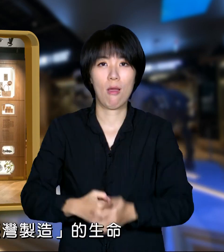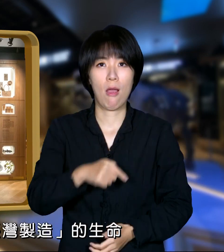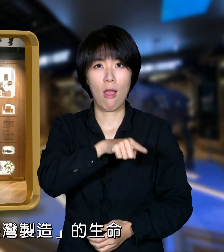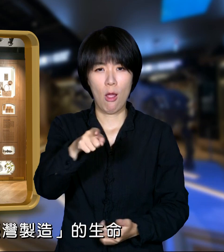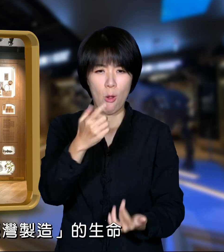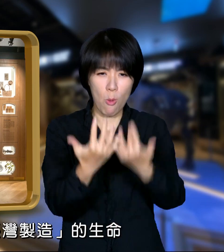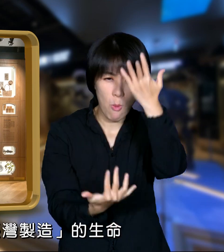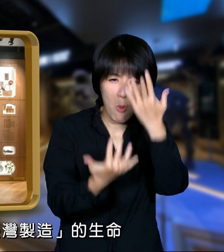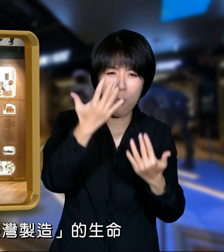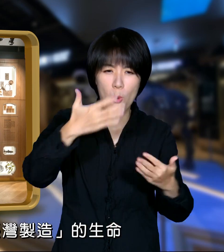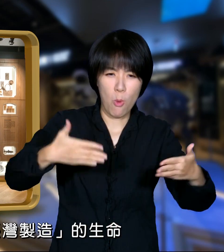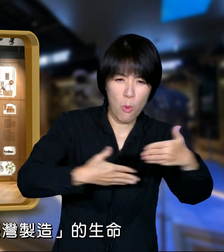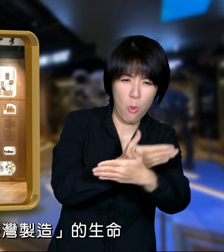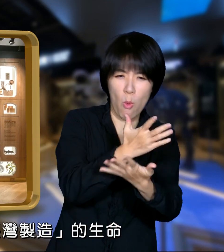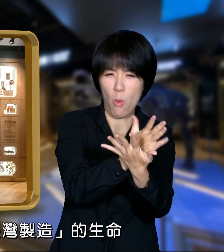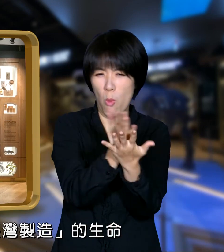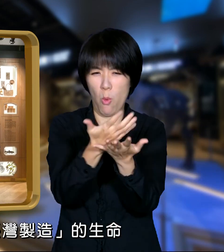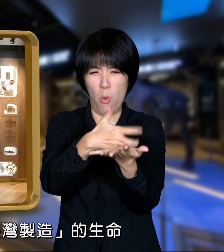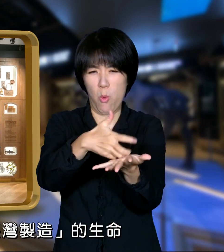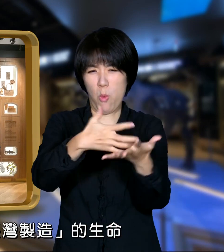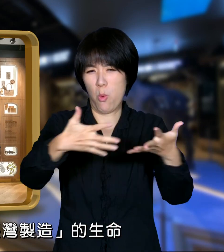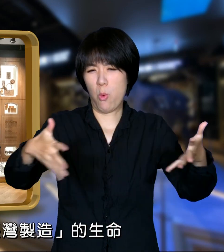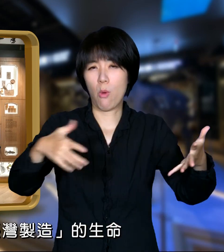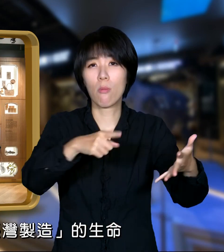生养 MIT 台湾制造的生命，